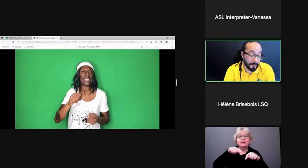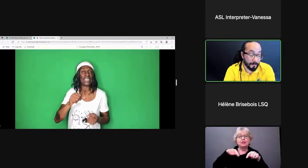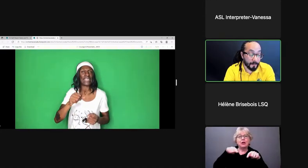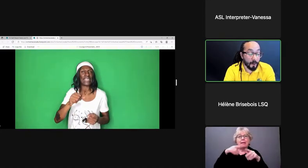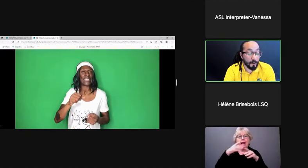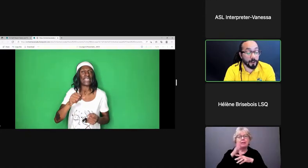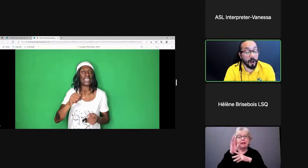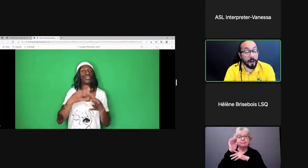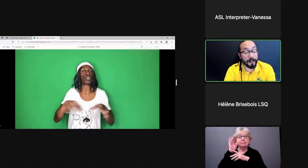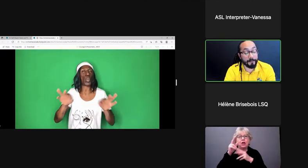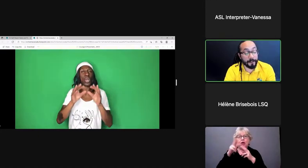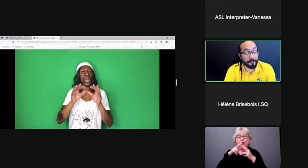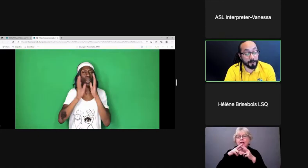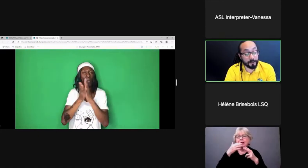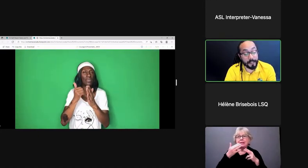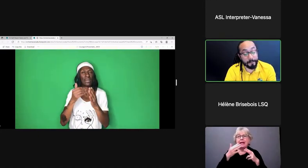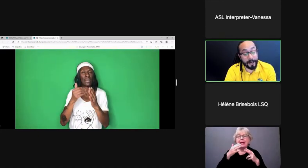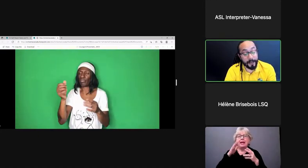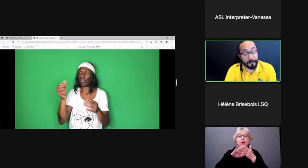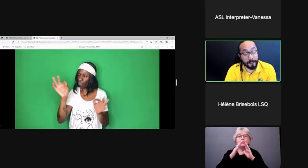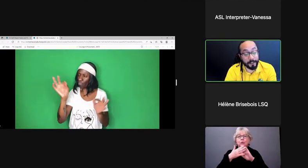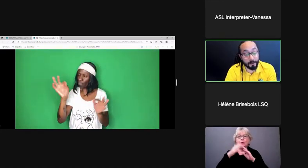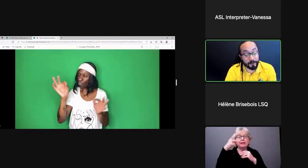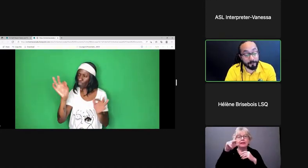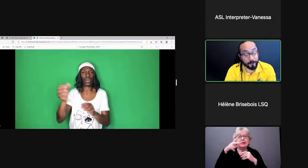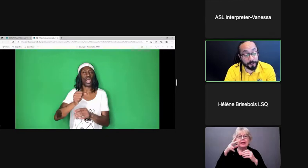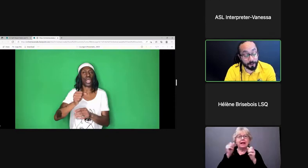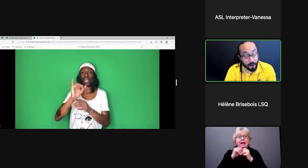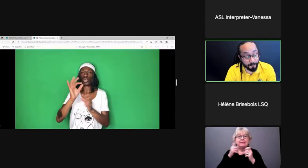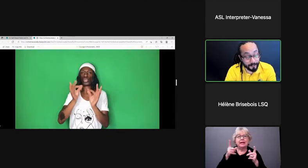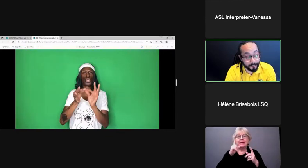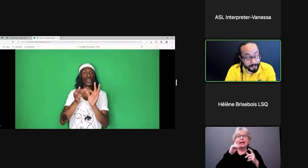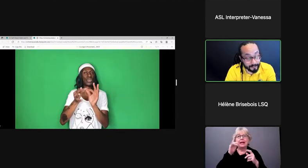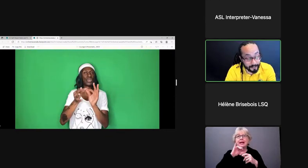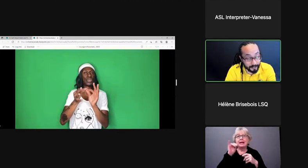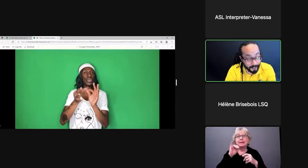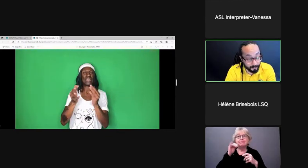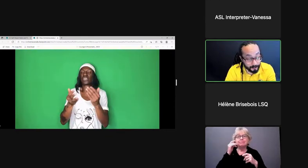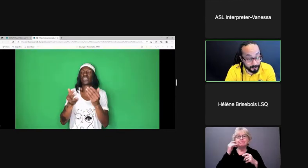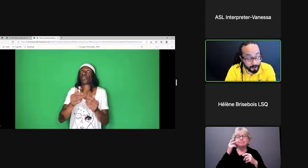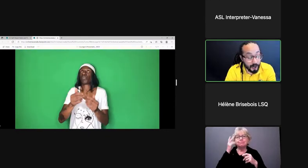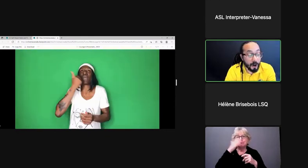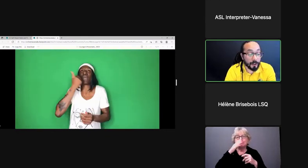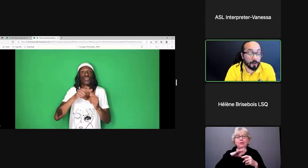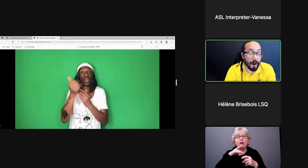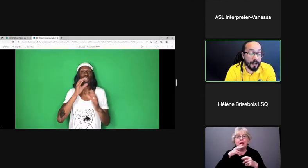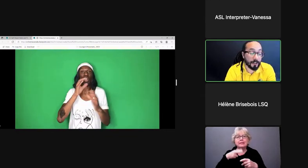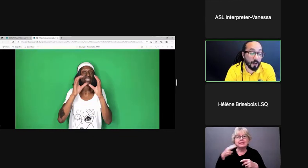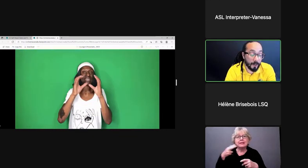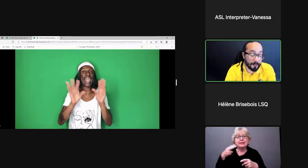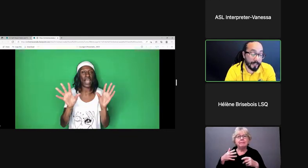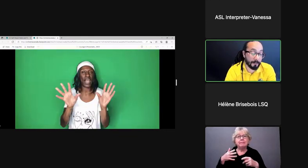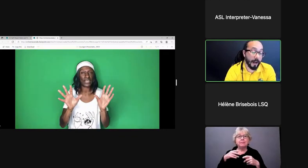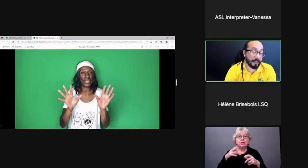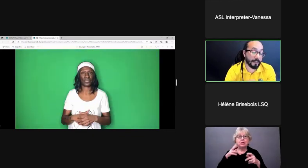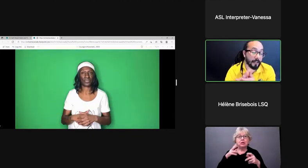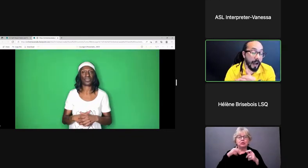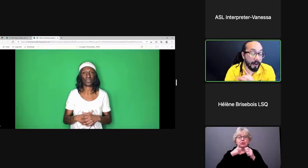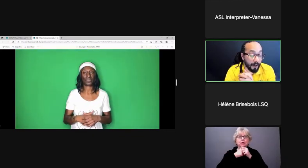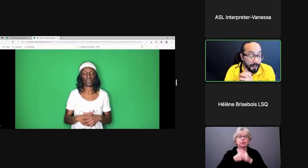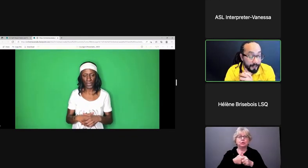les communautés, par exemple, avec des incapacités. vont pouvoir éditer le spectacle en fonction des